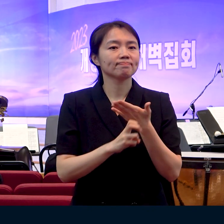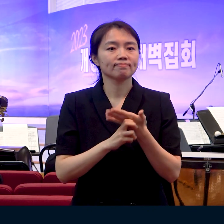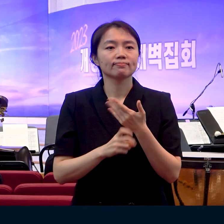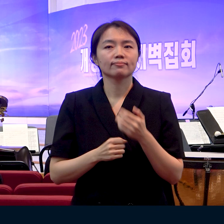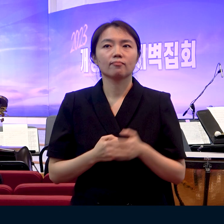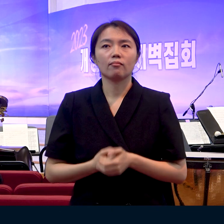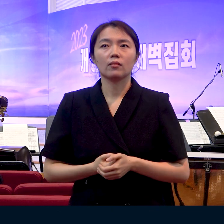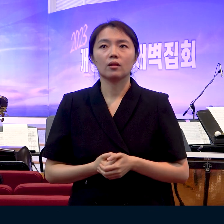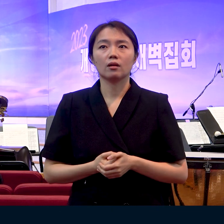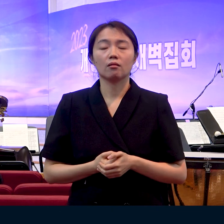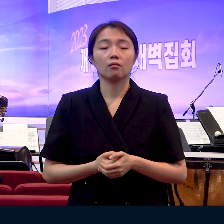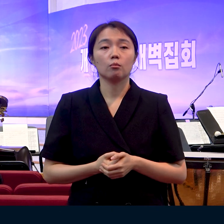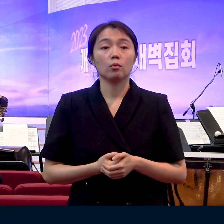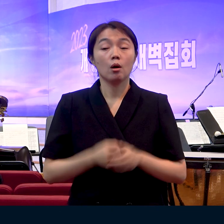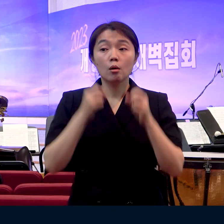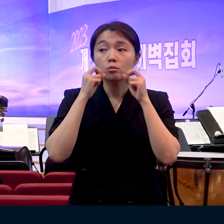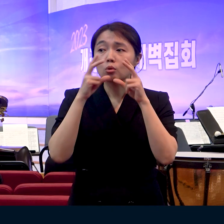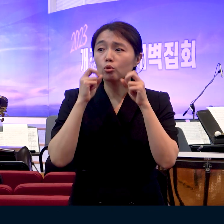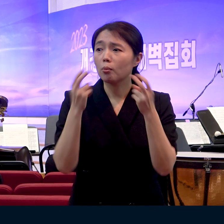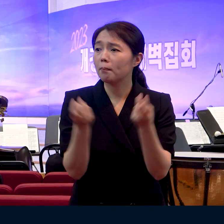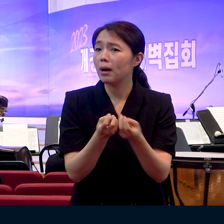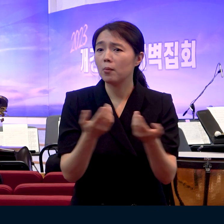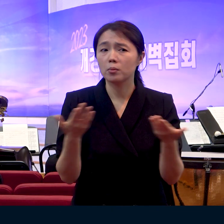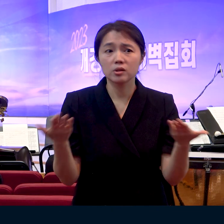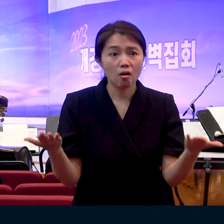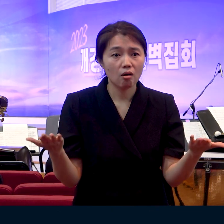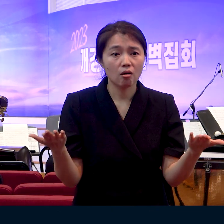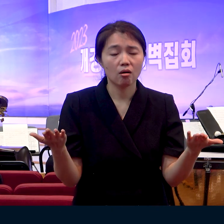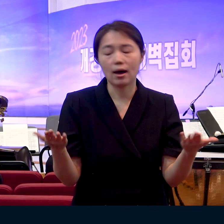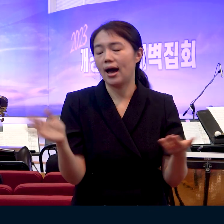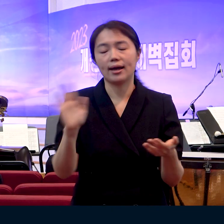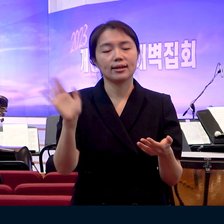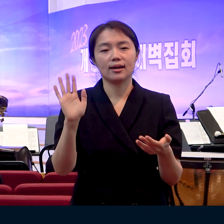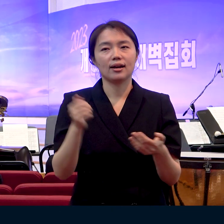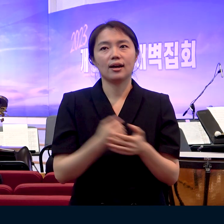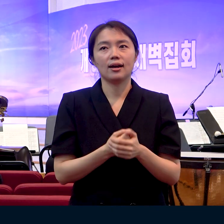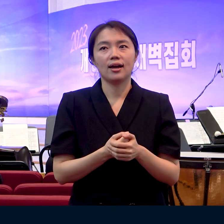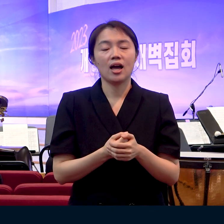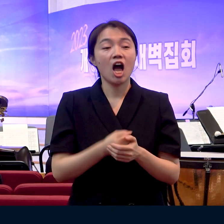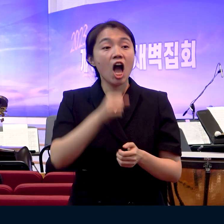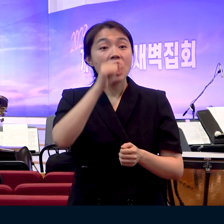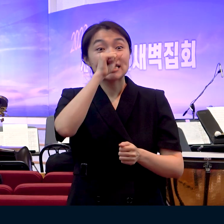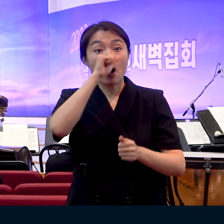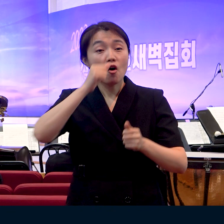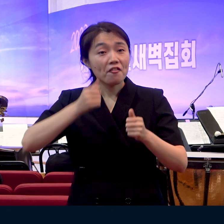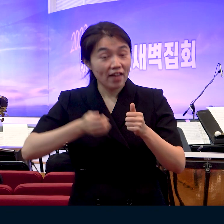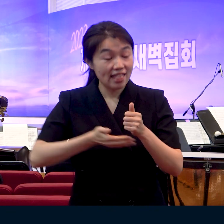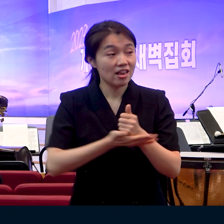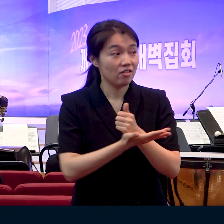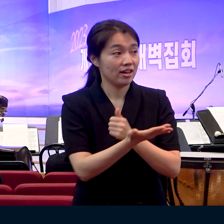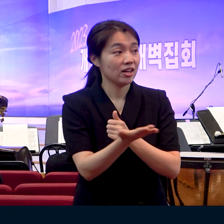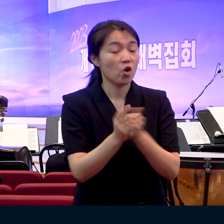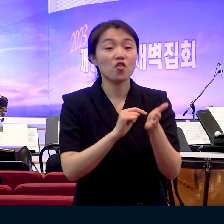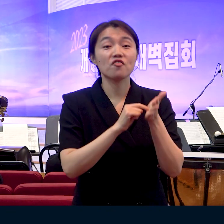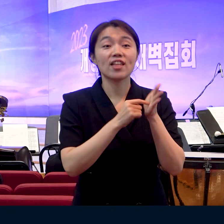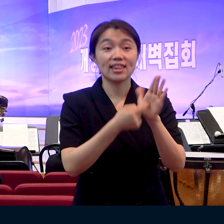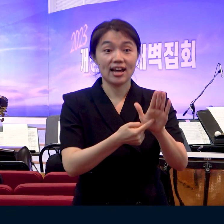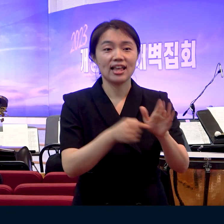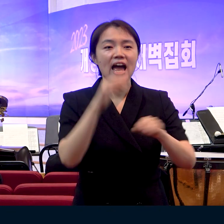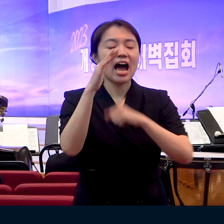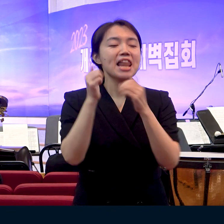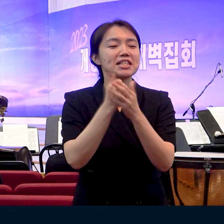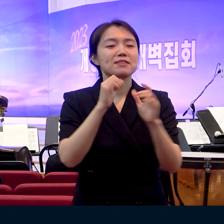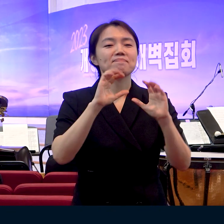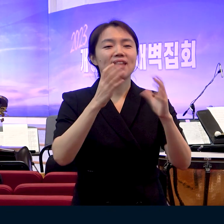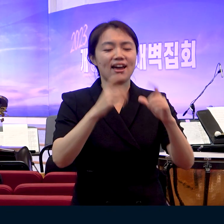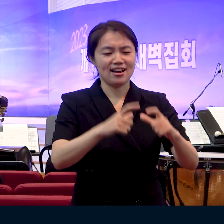그러면 선교의 문이 닫혔느냐? 가능성이 없어졌느냐? 아니요. 그런데 선한 영향력으로 하나님의 나라를 세워가는